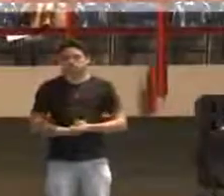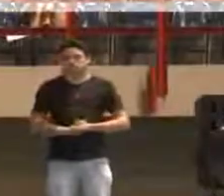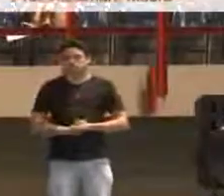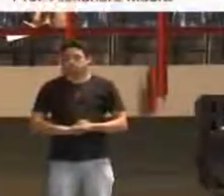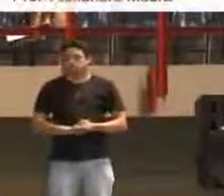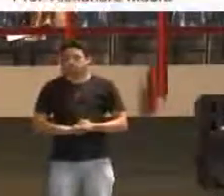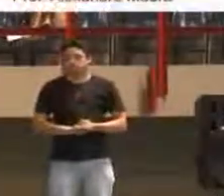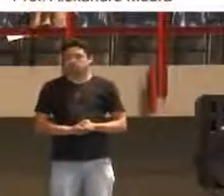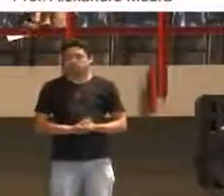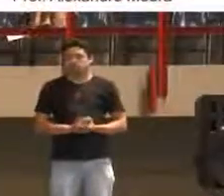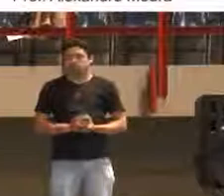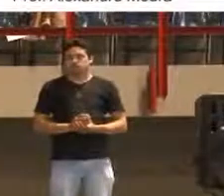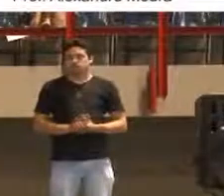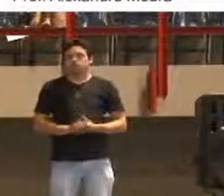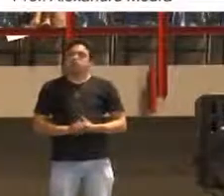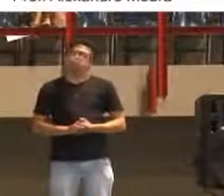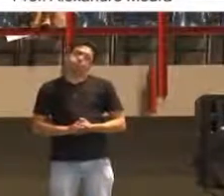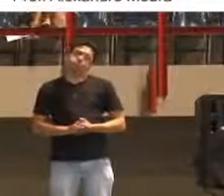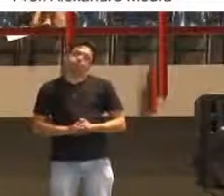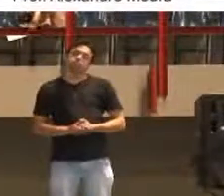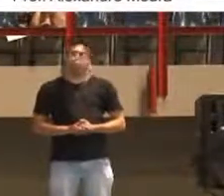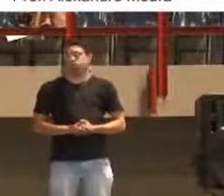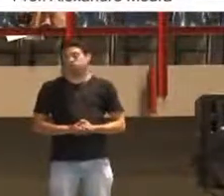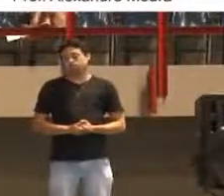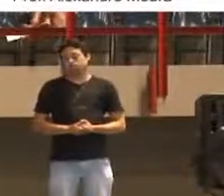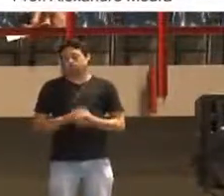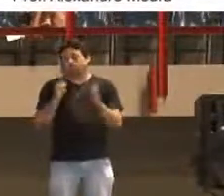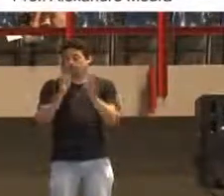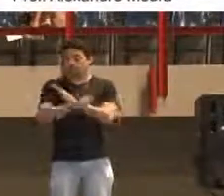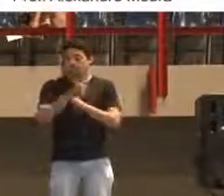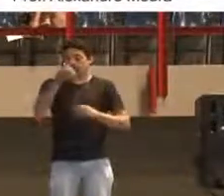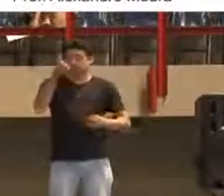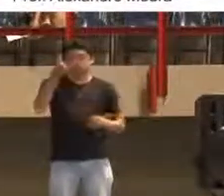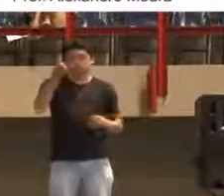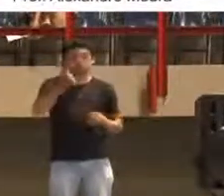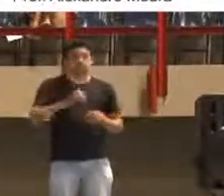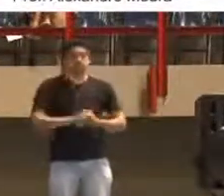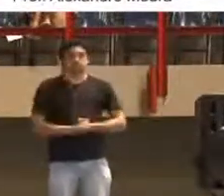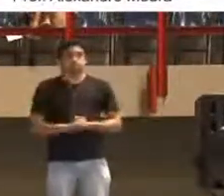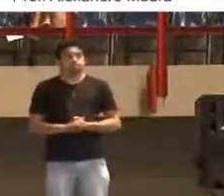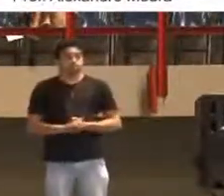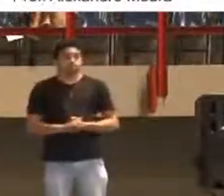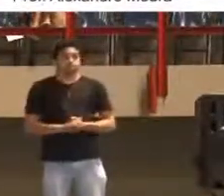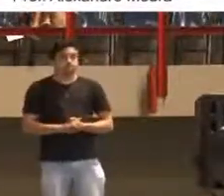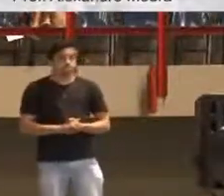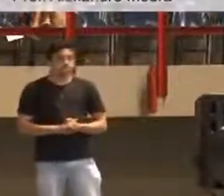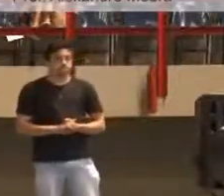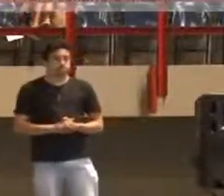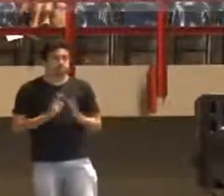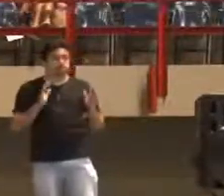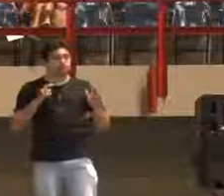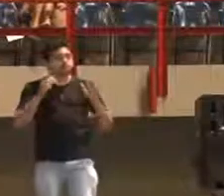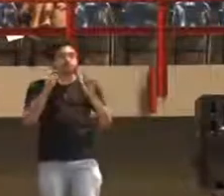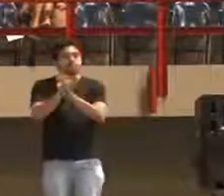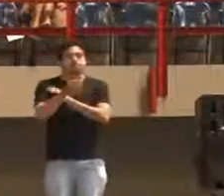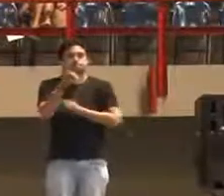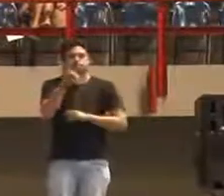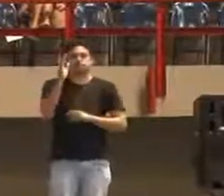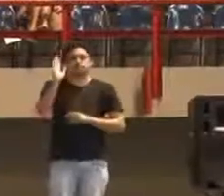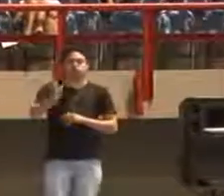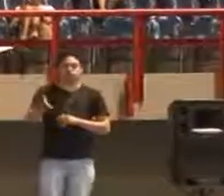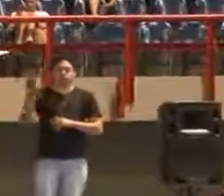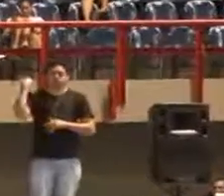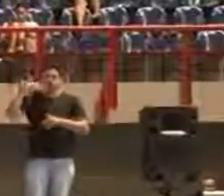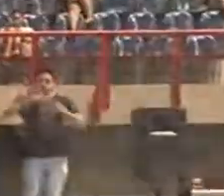Pessoal, vamos aqui para a questão de número 6. Ó, essa questão 6 foi uma questão da